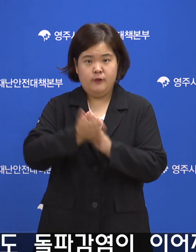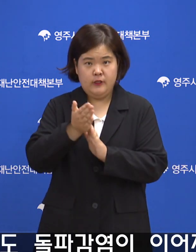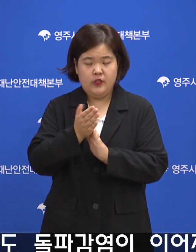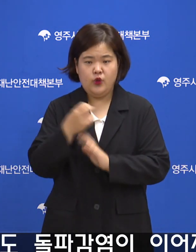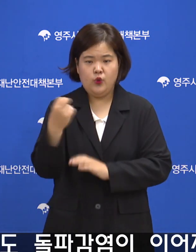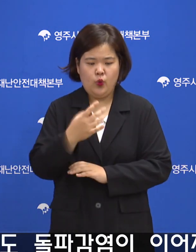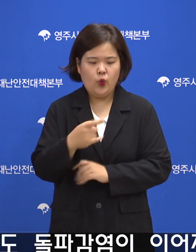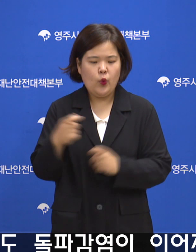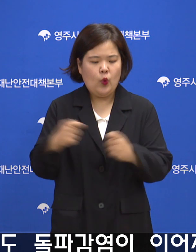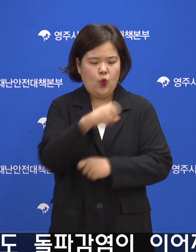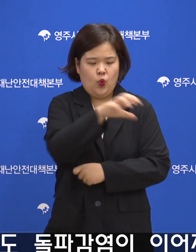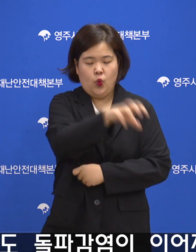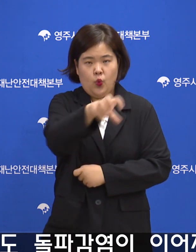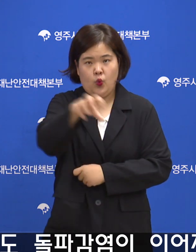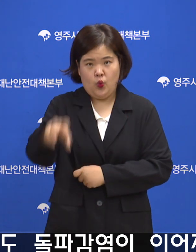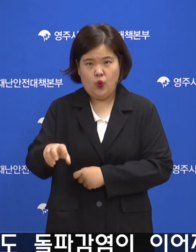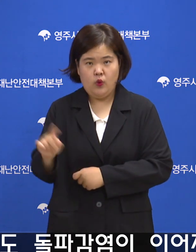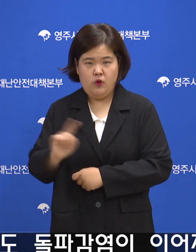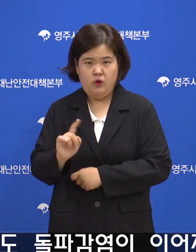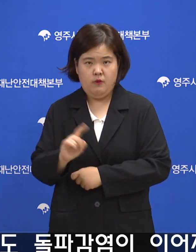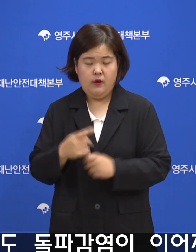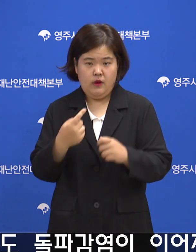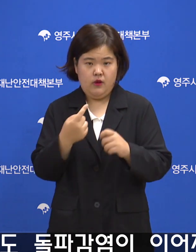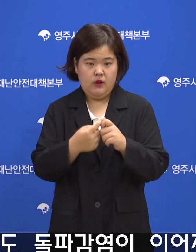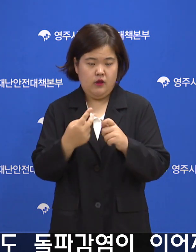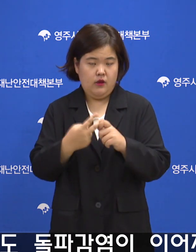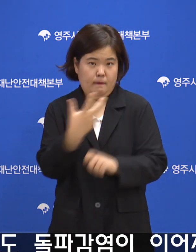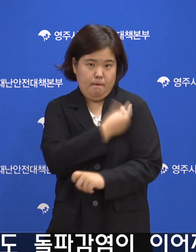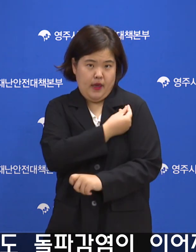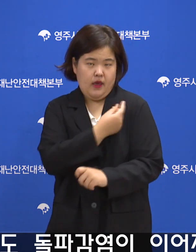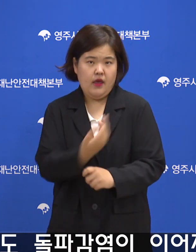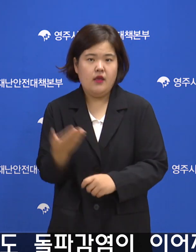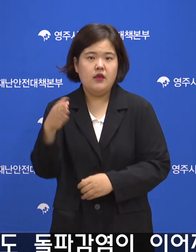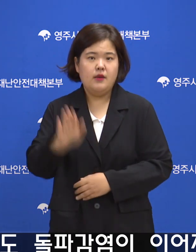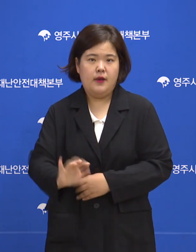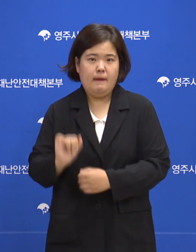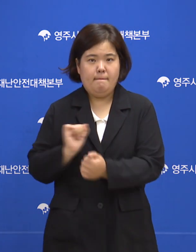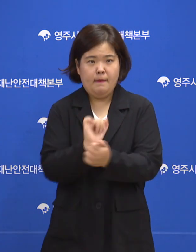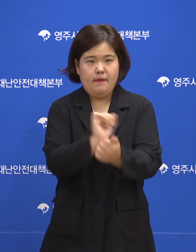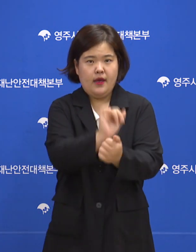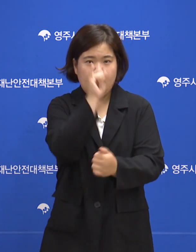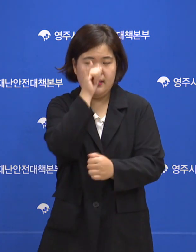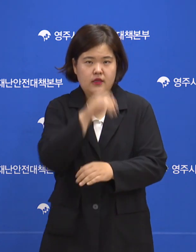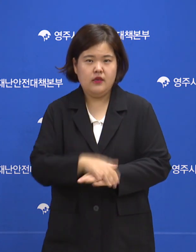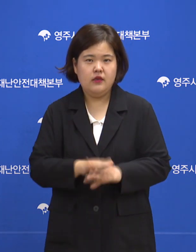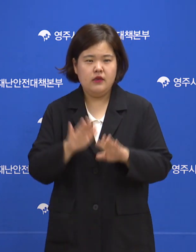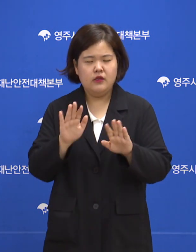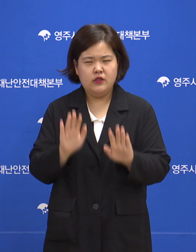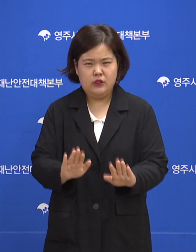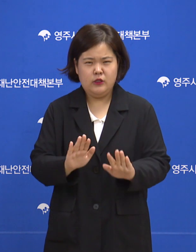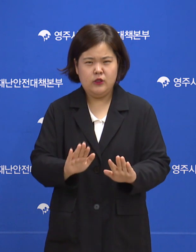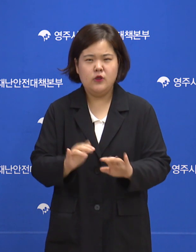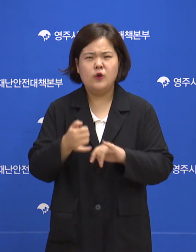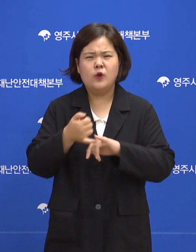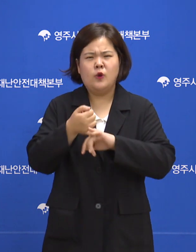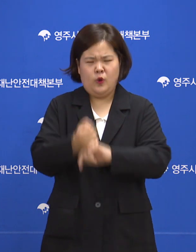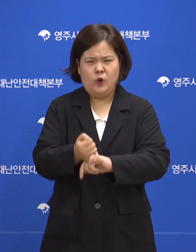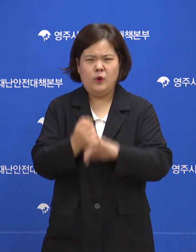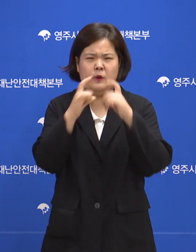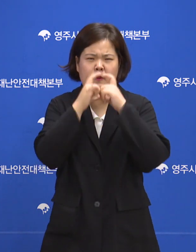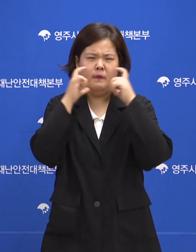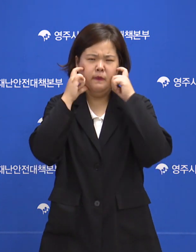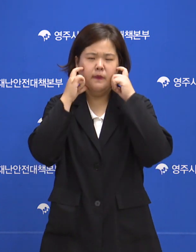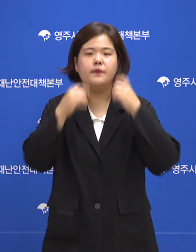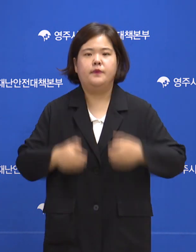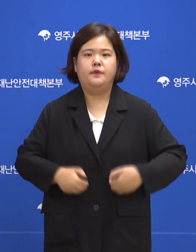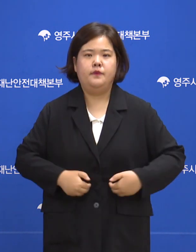인근 시군에서도 돌파 감염이 이어지고 있는 만큼 방역 수칙 준수가 그 어느 때보다도 중요하다고